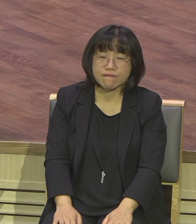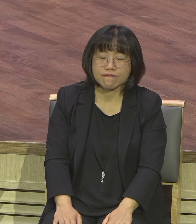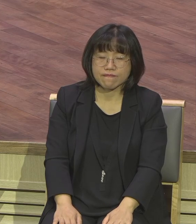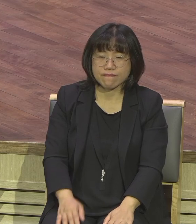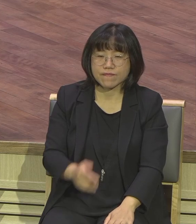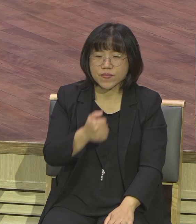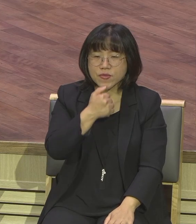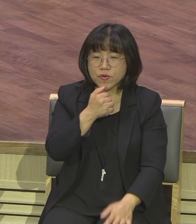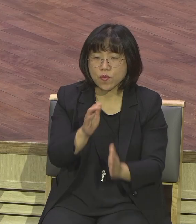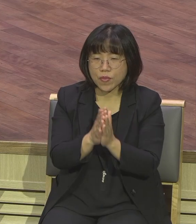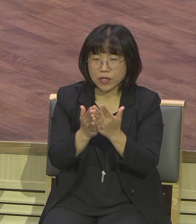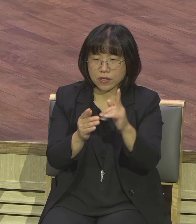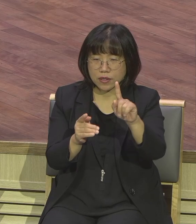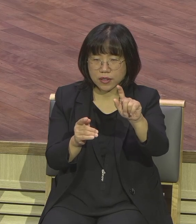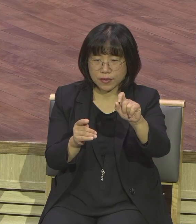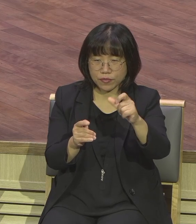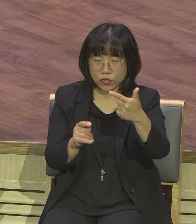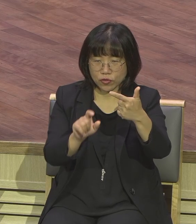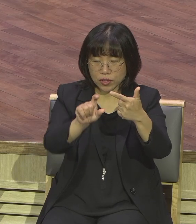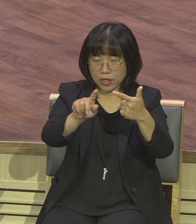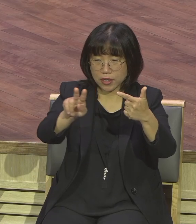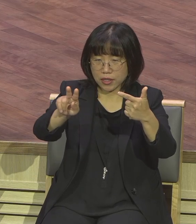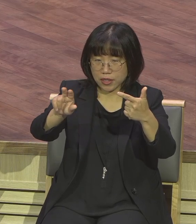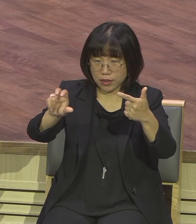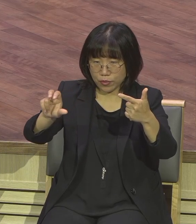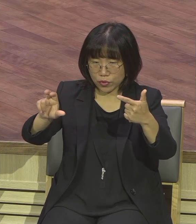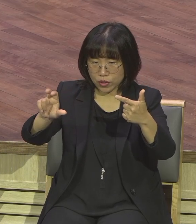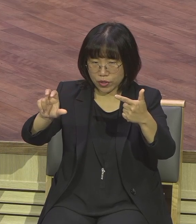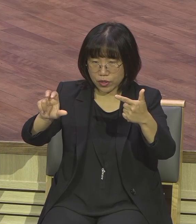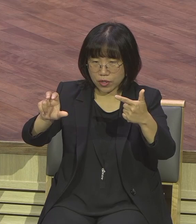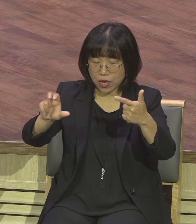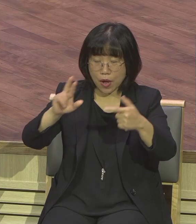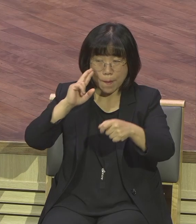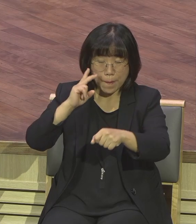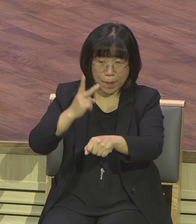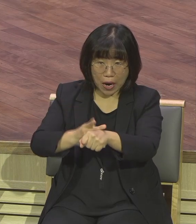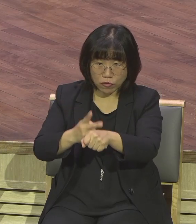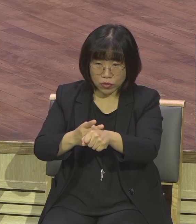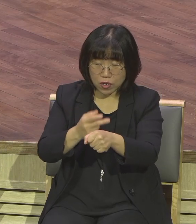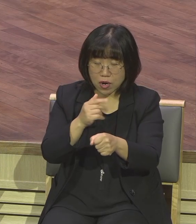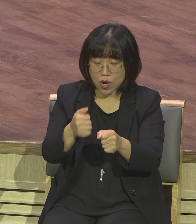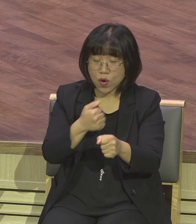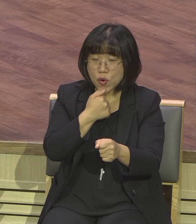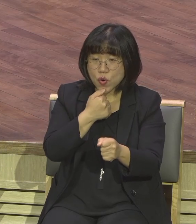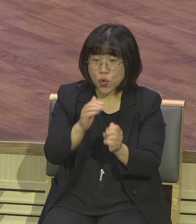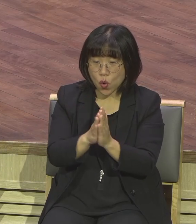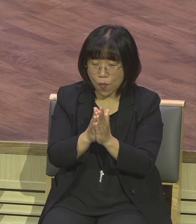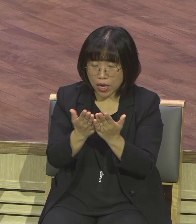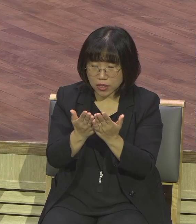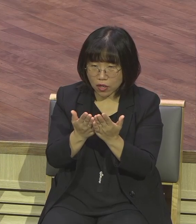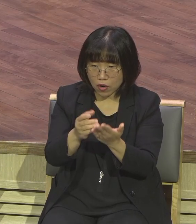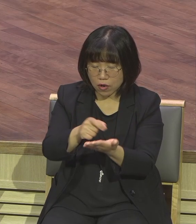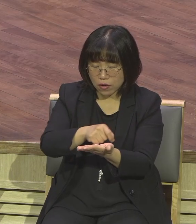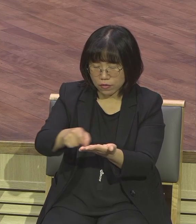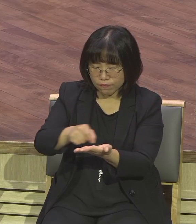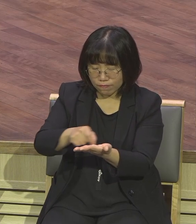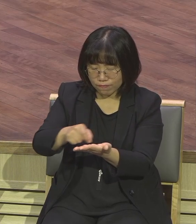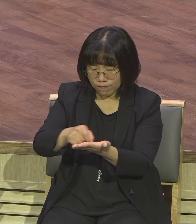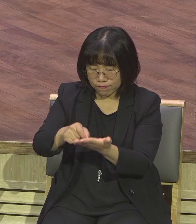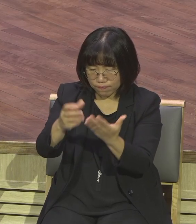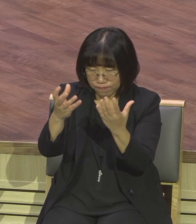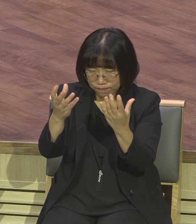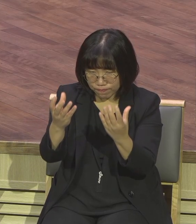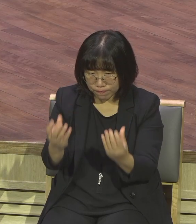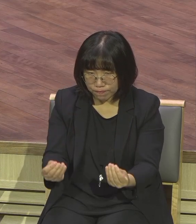로마 16장 25절에 보면 바울이 로마서를 마무리하면서 하나님이 주신